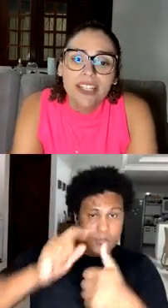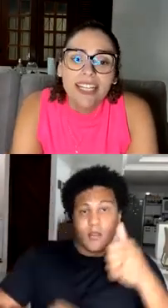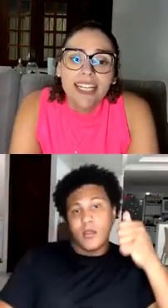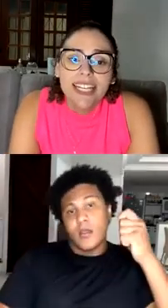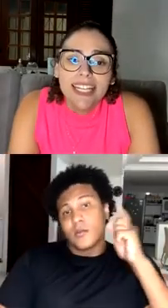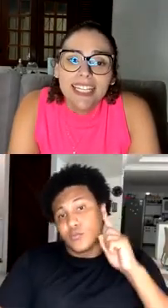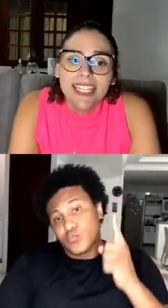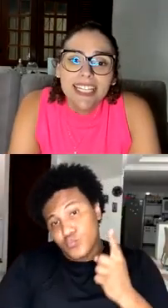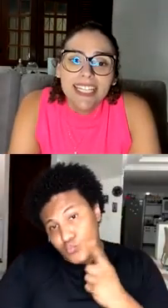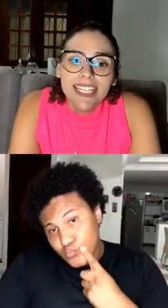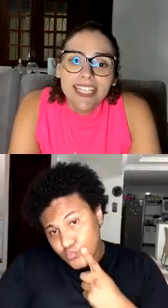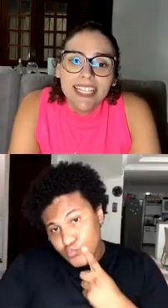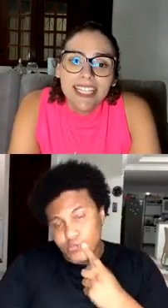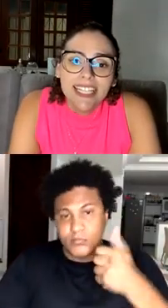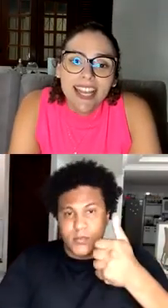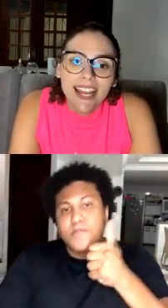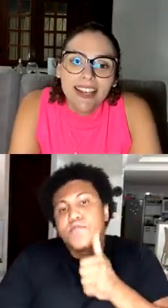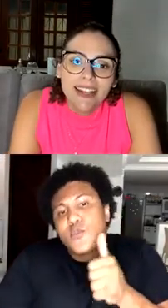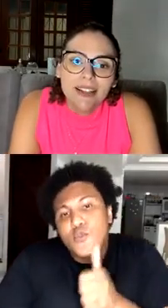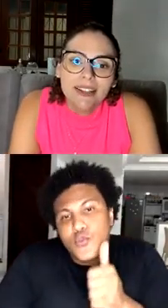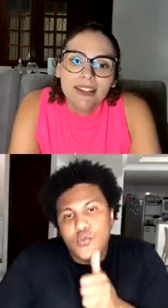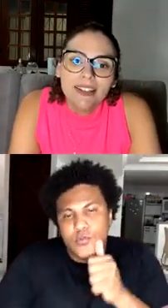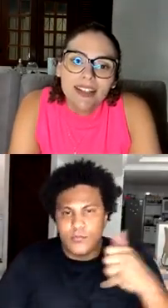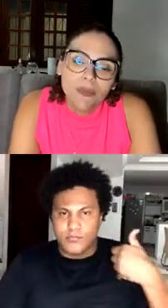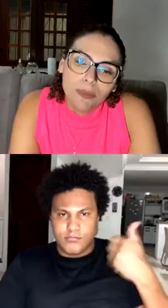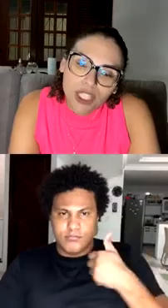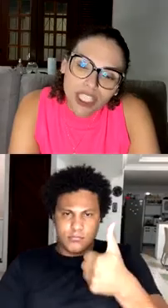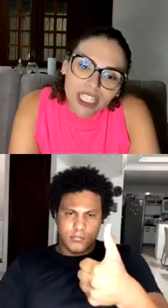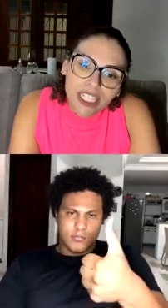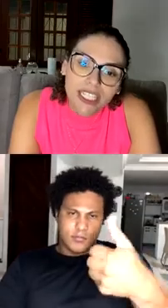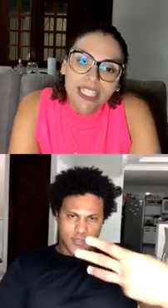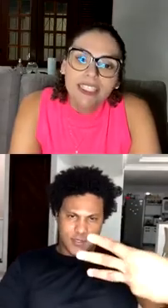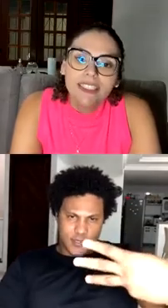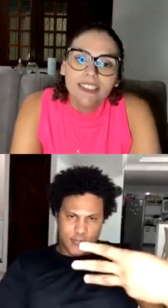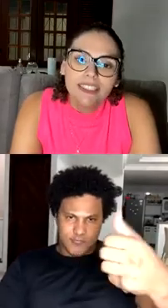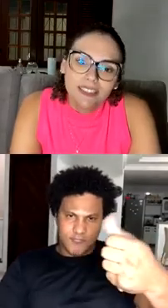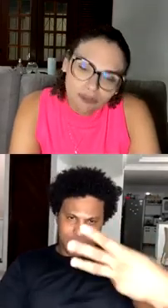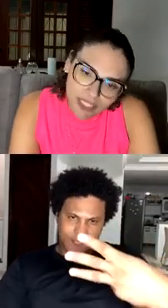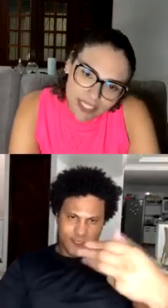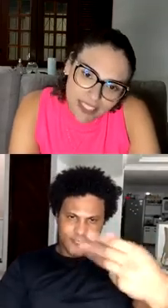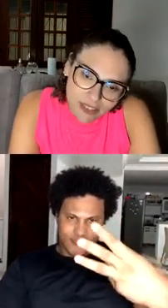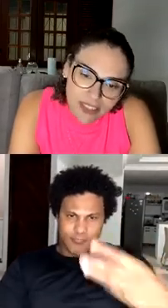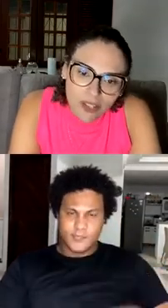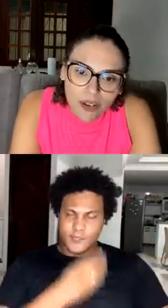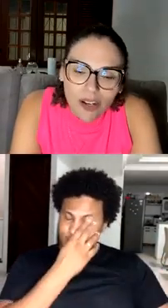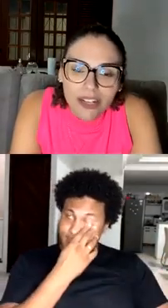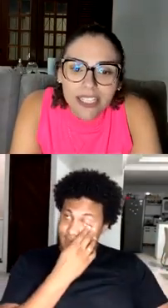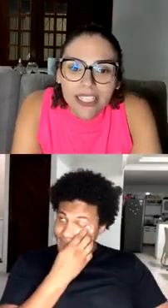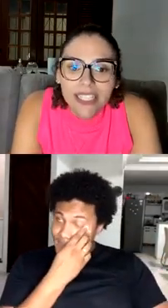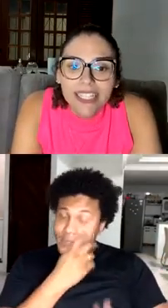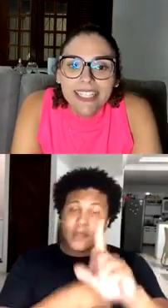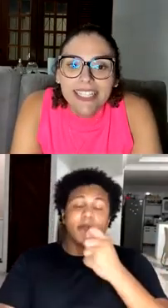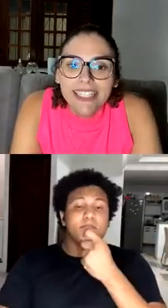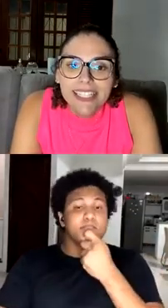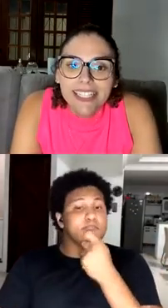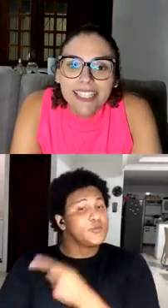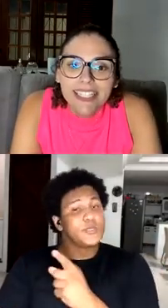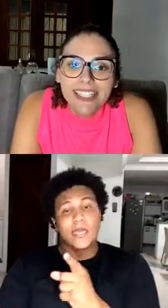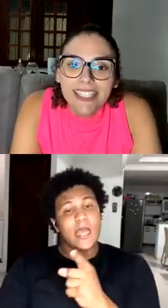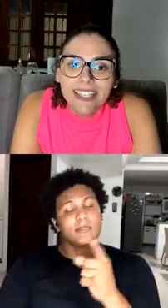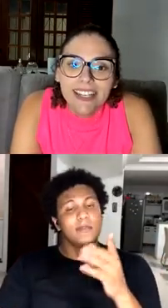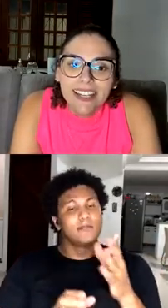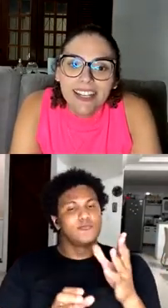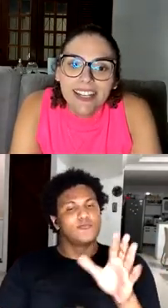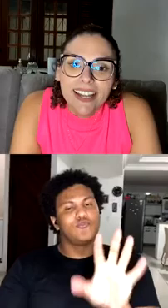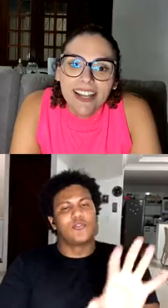ouvinte. E ela é uma menina, com 13 anos agora.